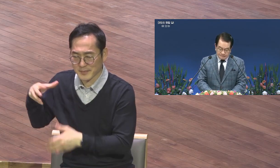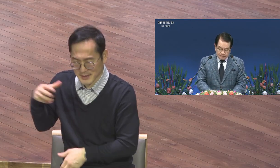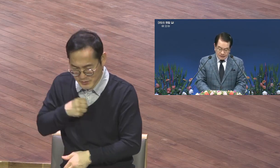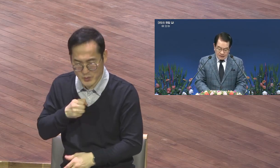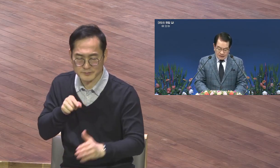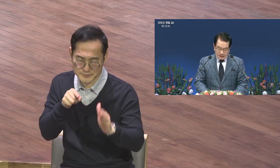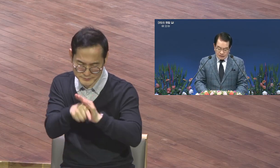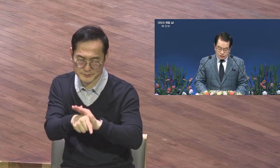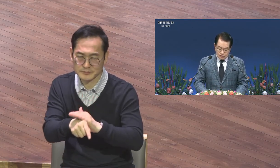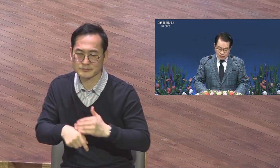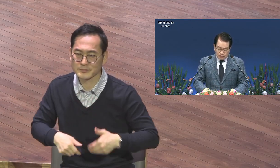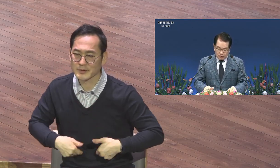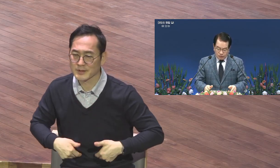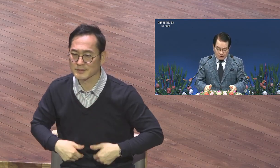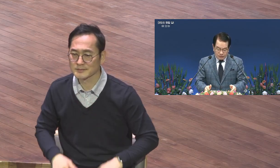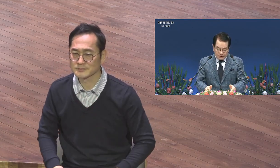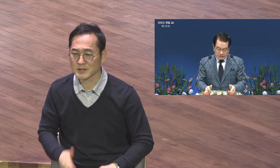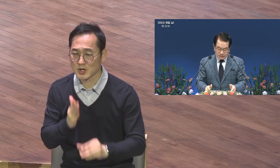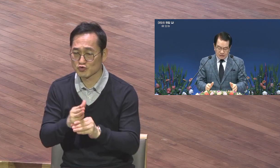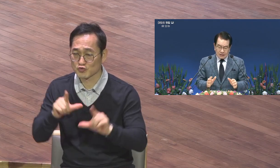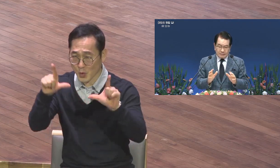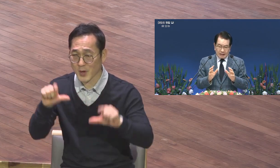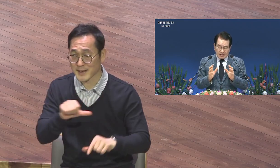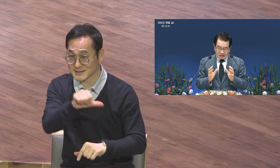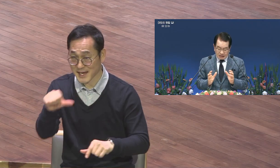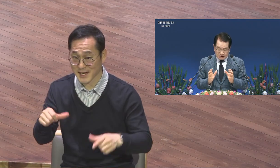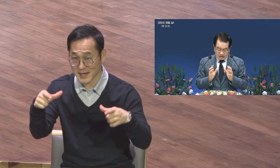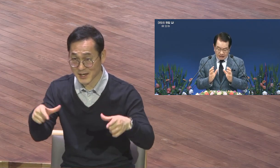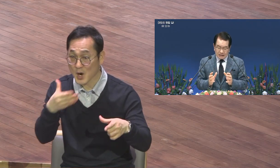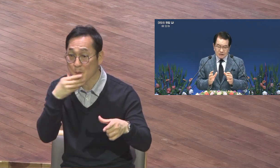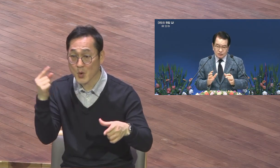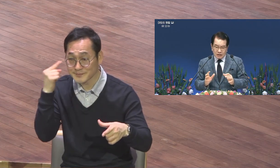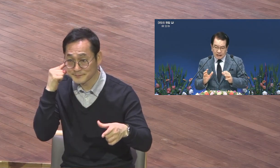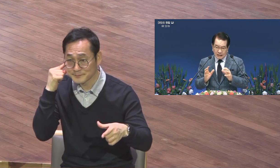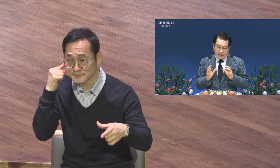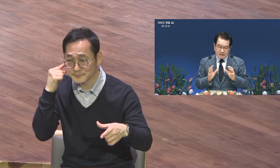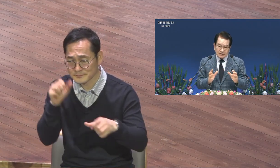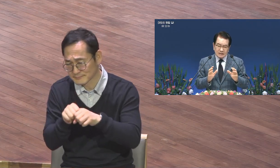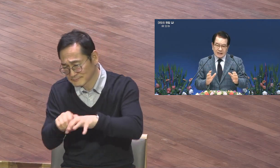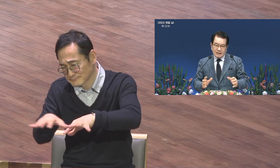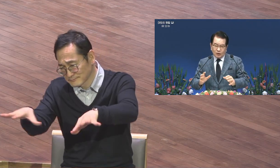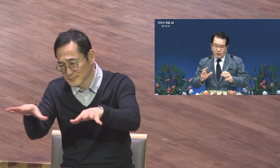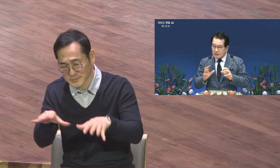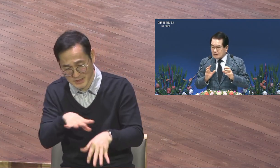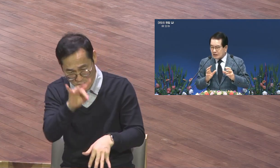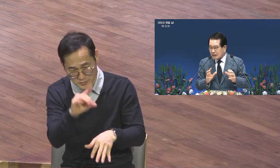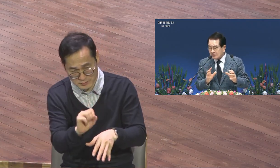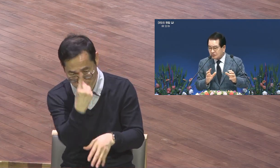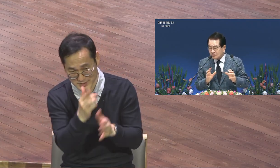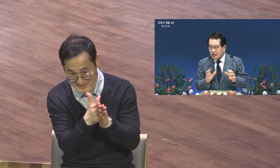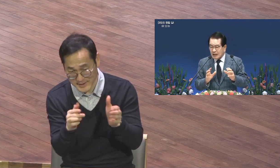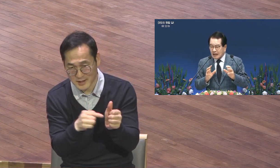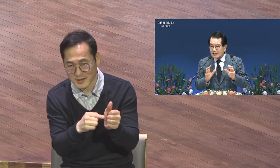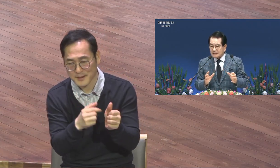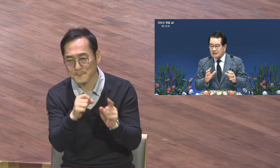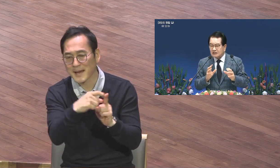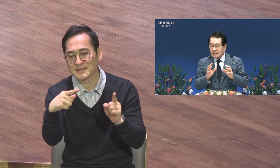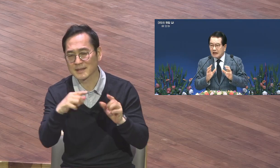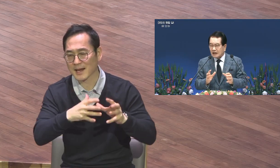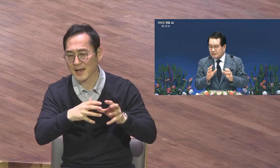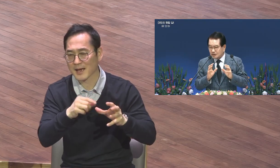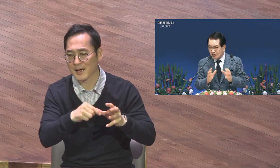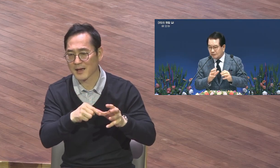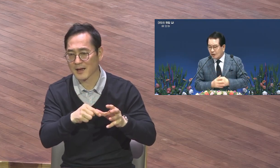하나님께서 중동 복음화를 위해서 파키스탄을 선택해서 우리를 가게 해서 복음을 증가할 수 있는 하게